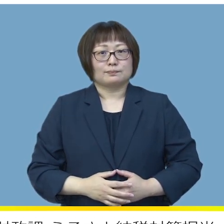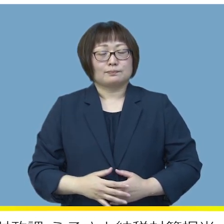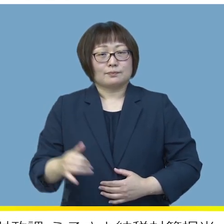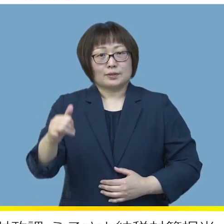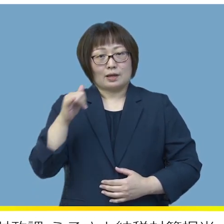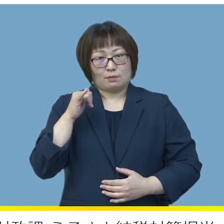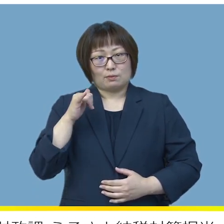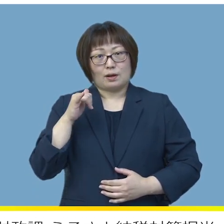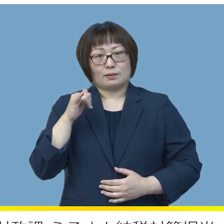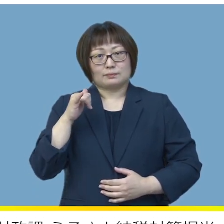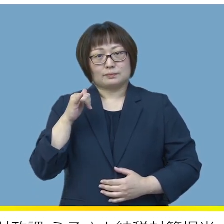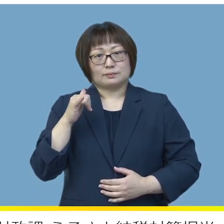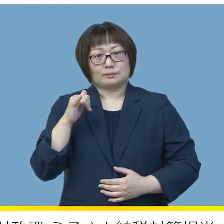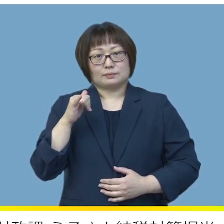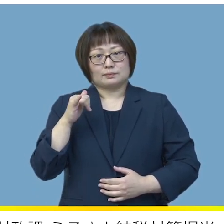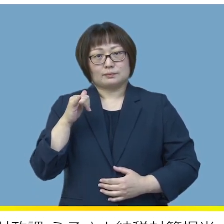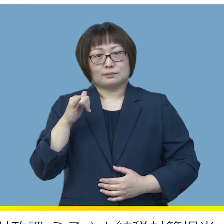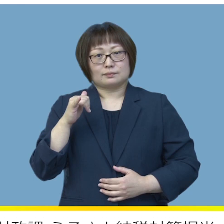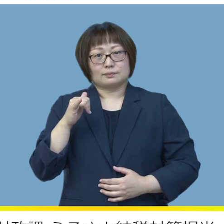電マ